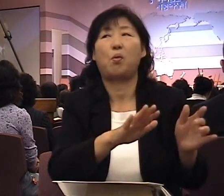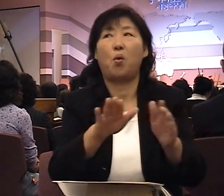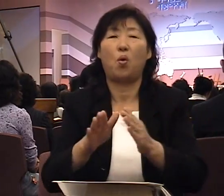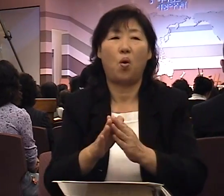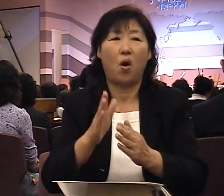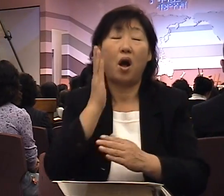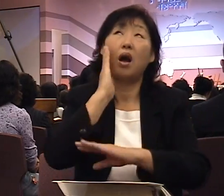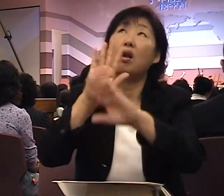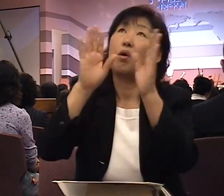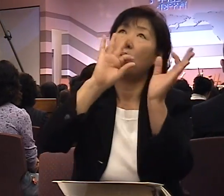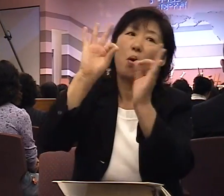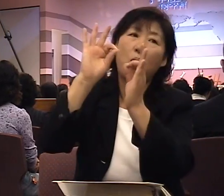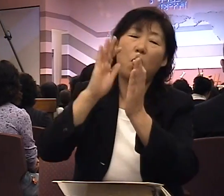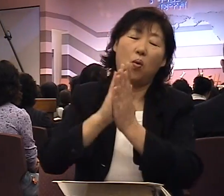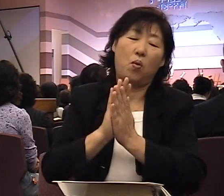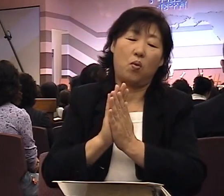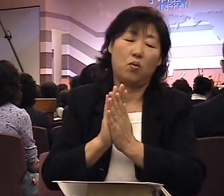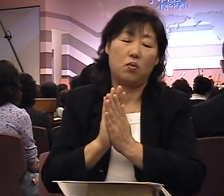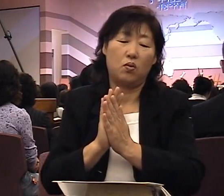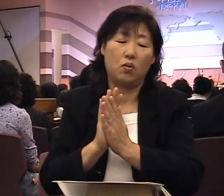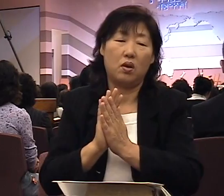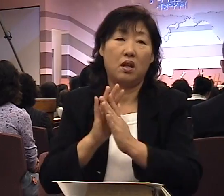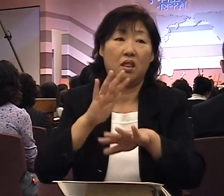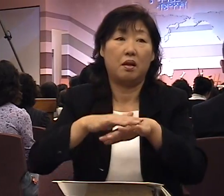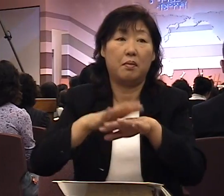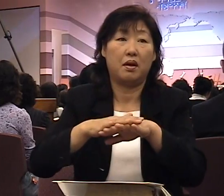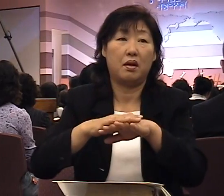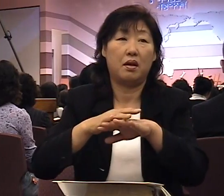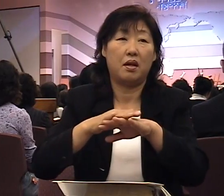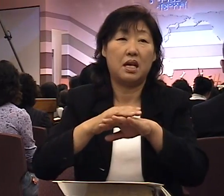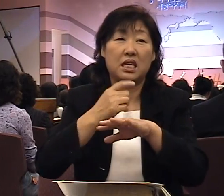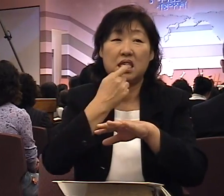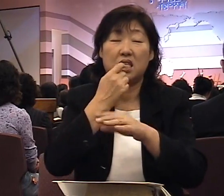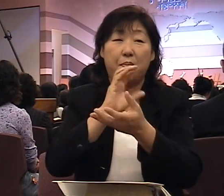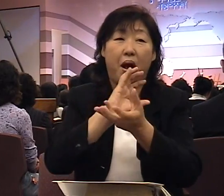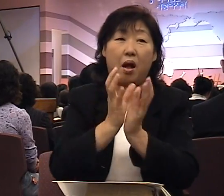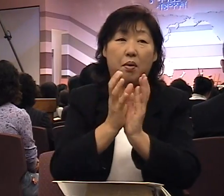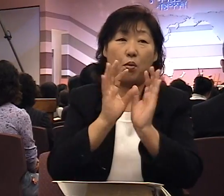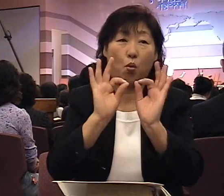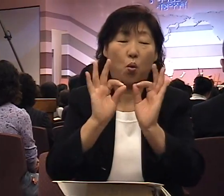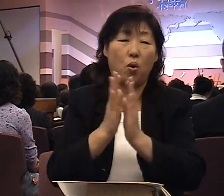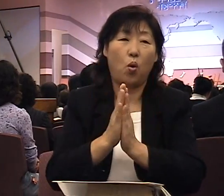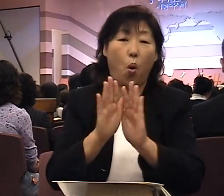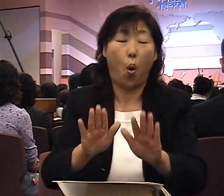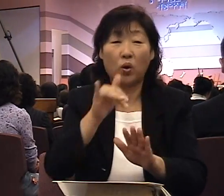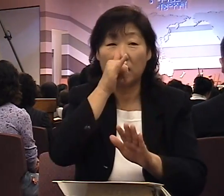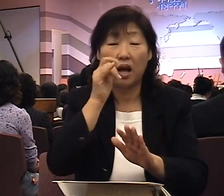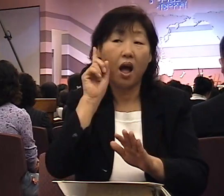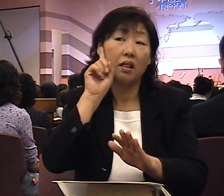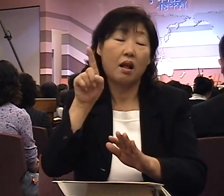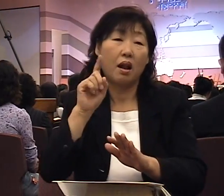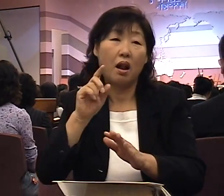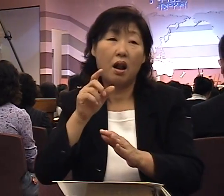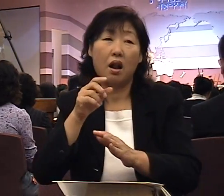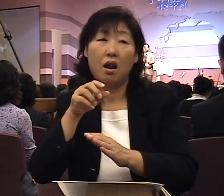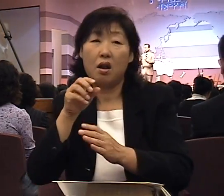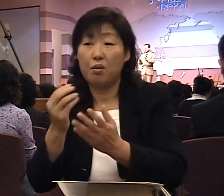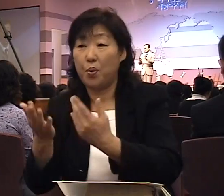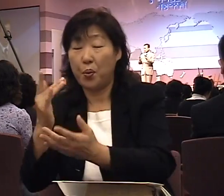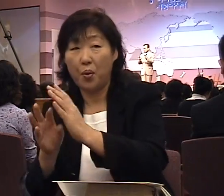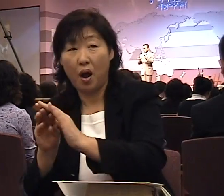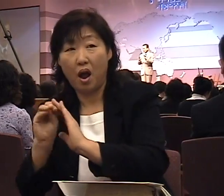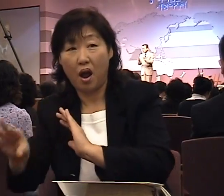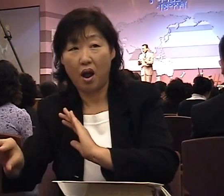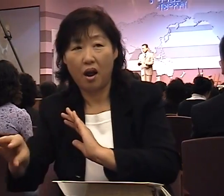보라. 하늘의 들판에 백합을 보아라. 오늘 있다가 내일의 아궁이에 던져주는 이 백합도 하나님께서